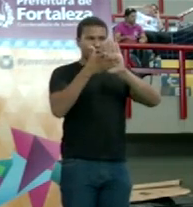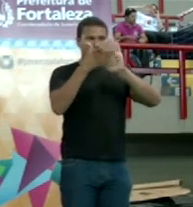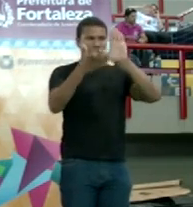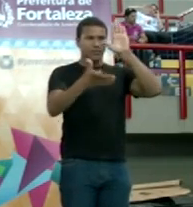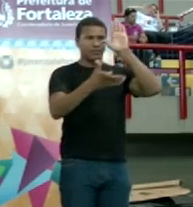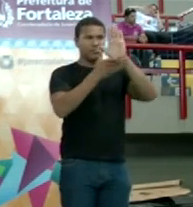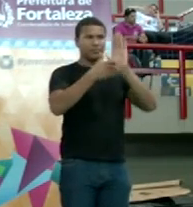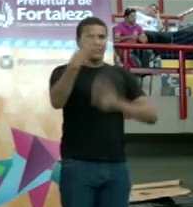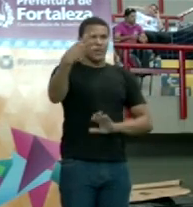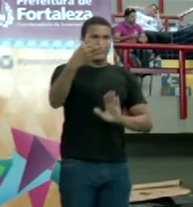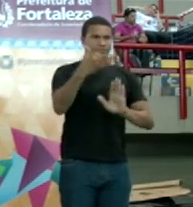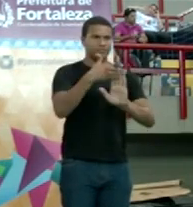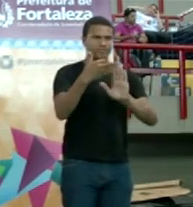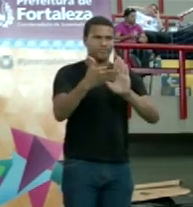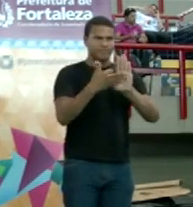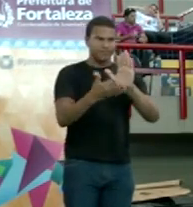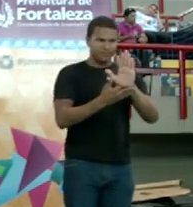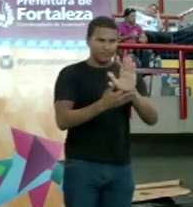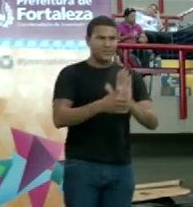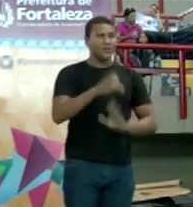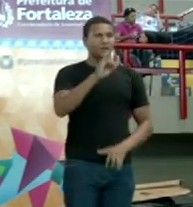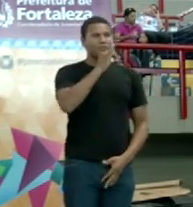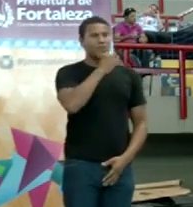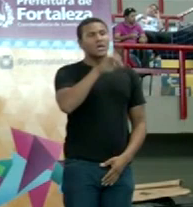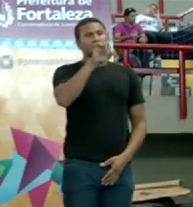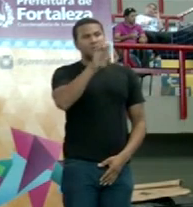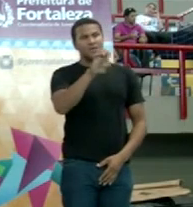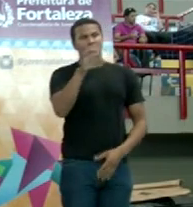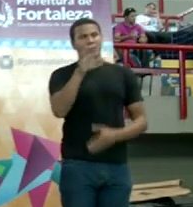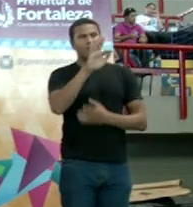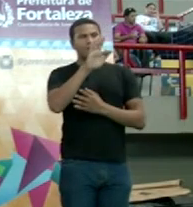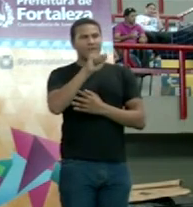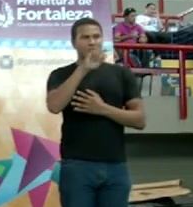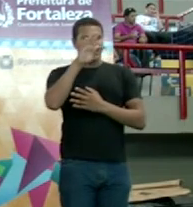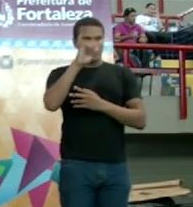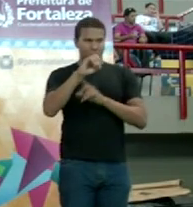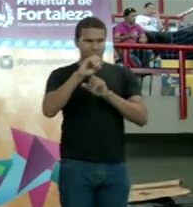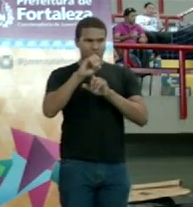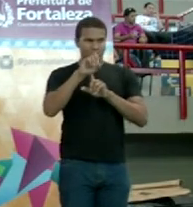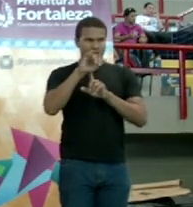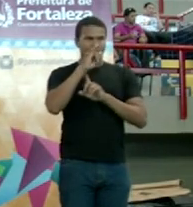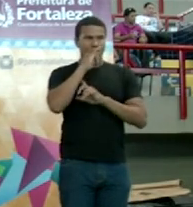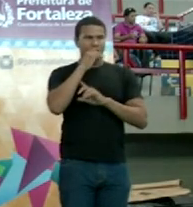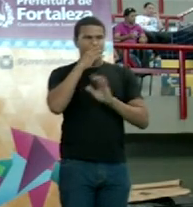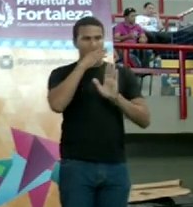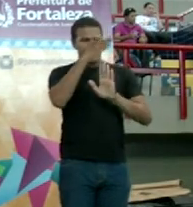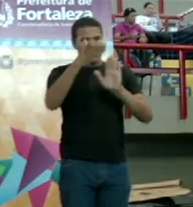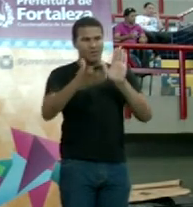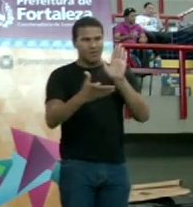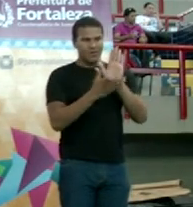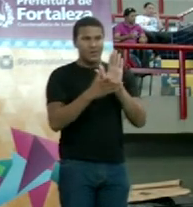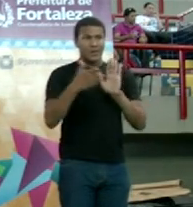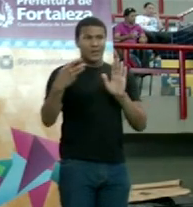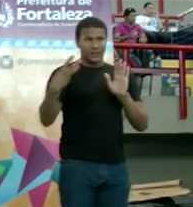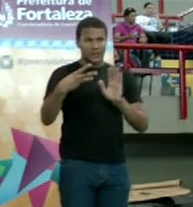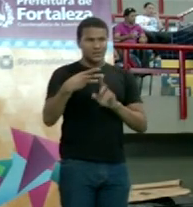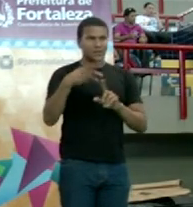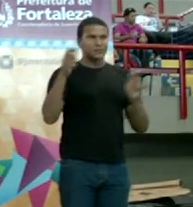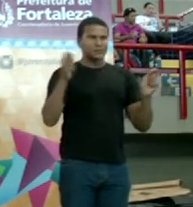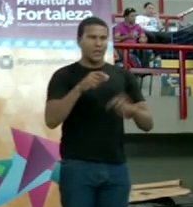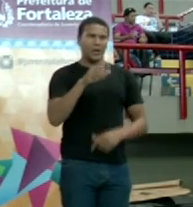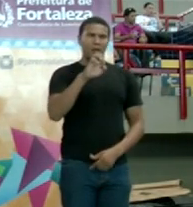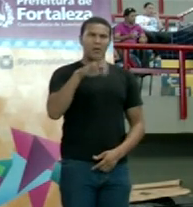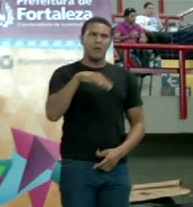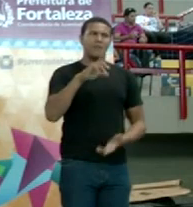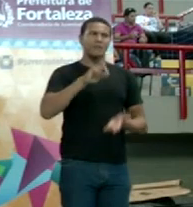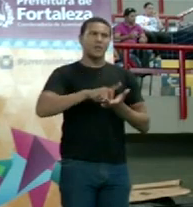você botou de fato no segundo parágrafo, no terceiro você pode dizer em verdade. Tá certo? É